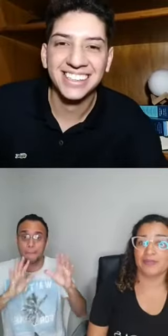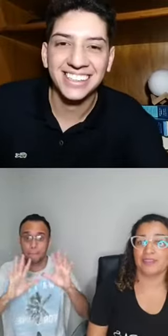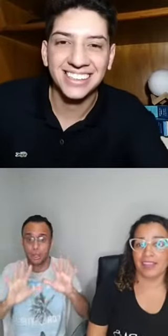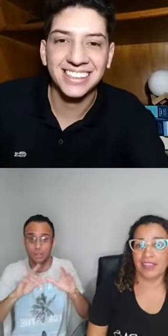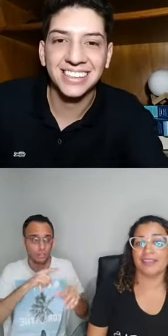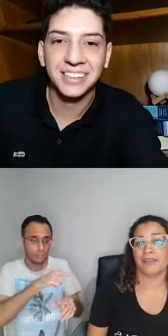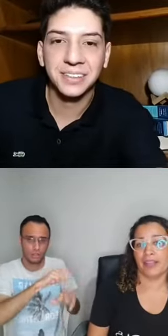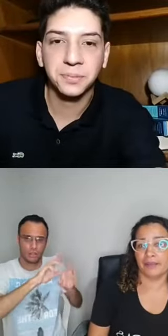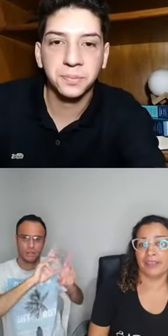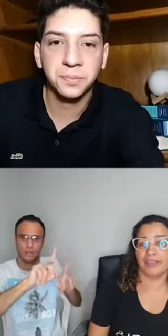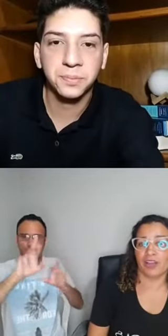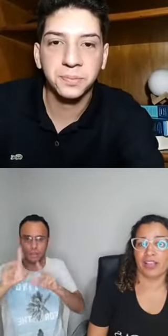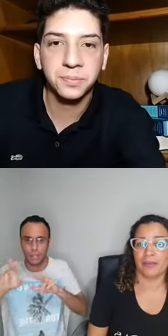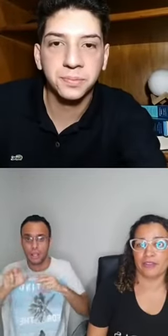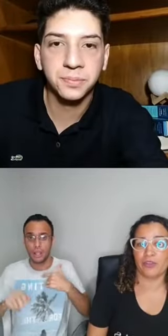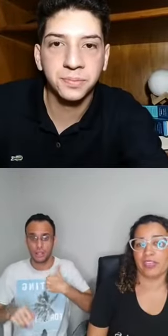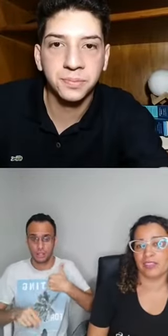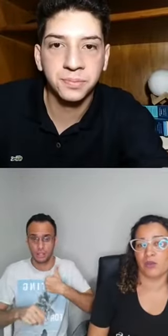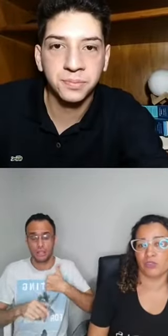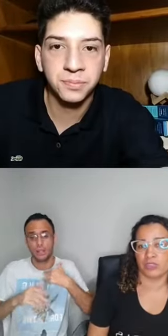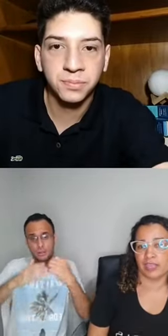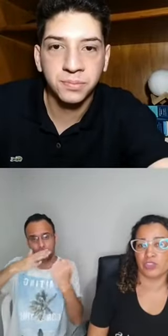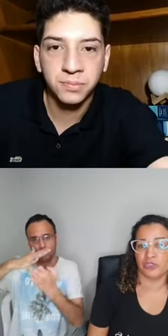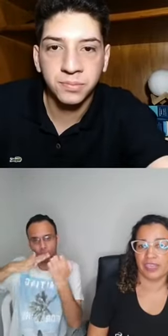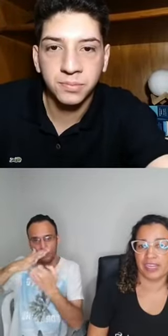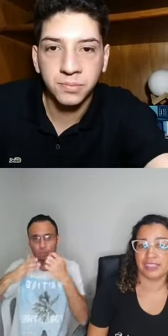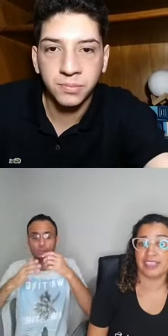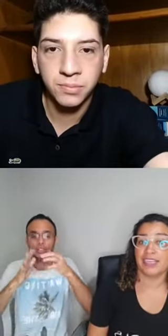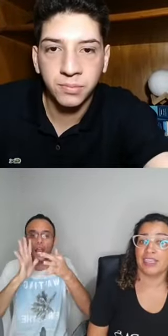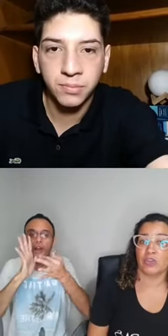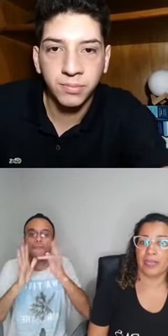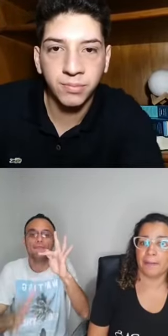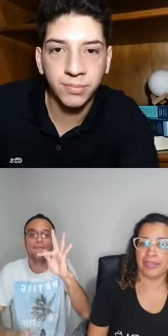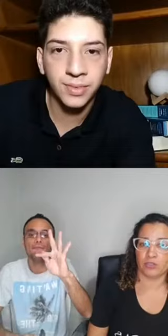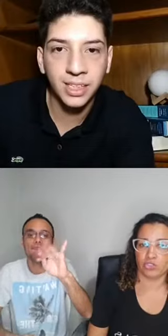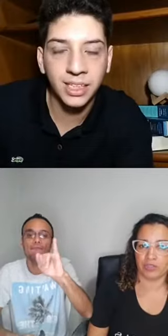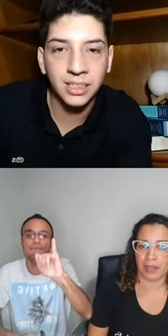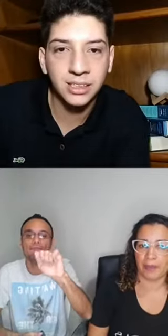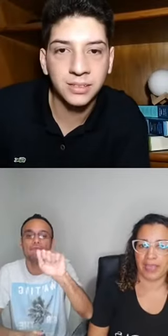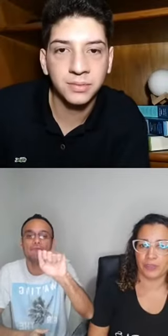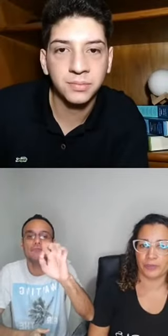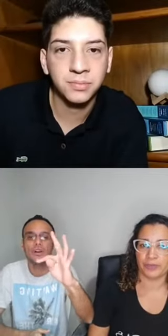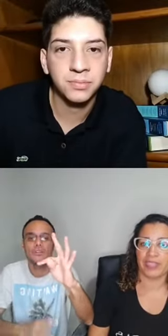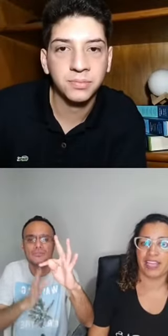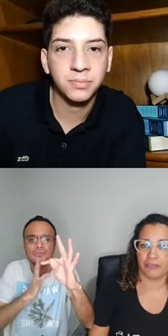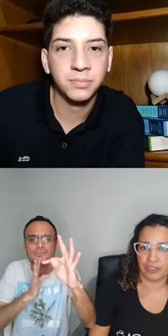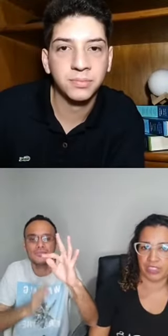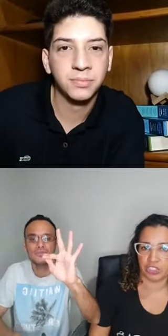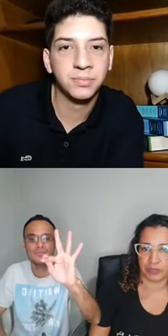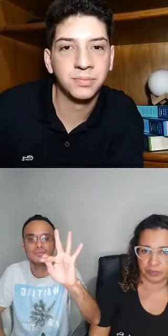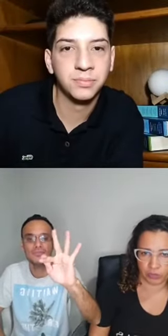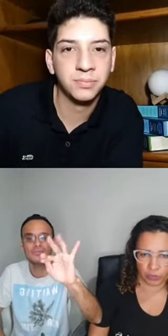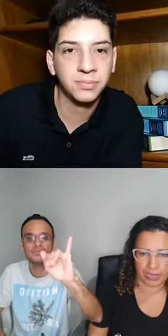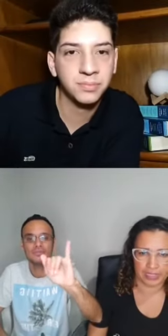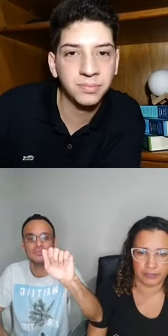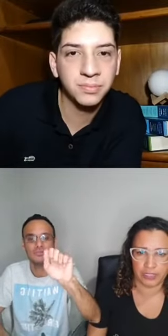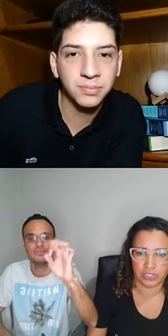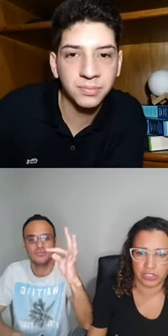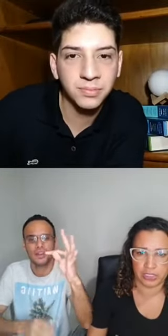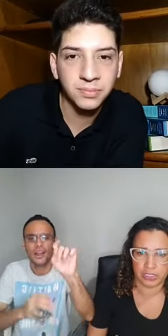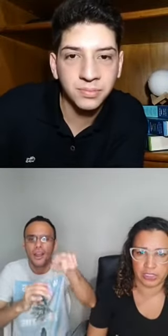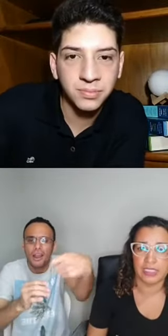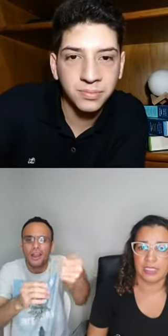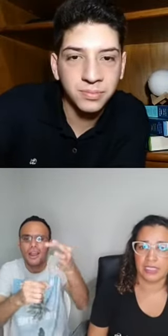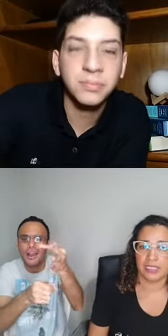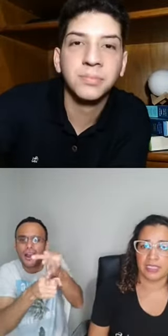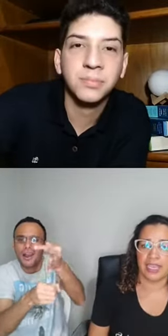Complementando, né, Camila? Igual a Camila falou, né? Tem alguns casos diferentes. Igual na empresa onde eu trabalho, na Fiat. Conhecem